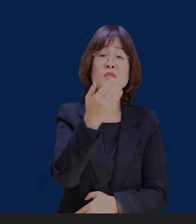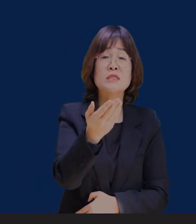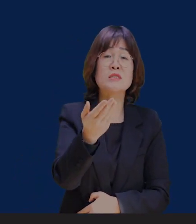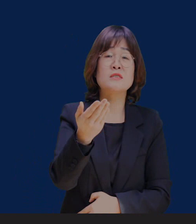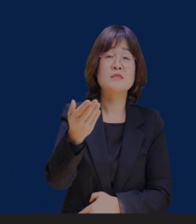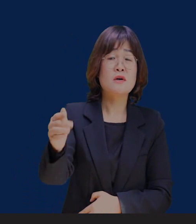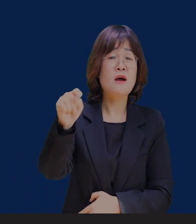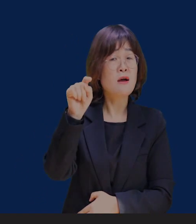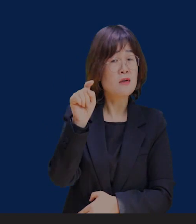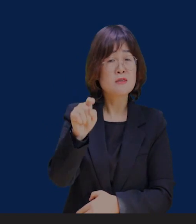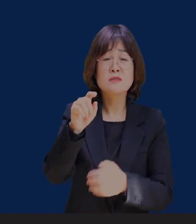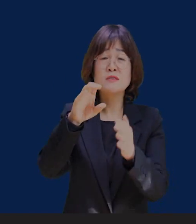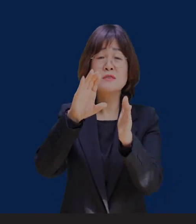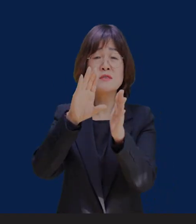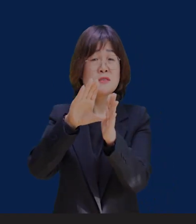있었는가